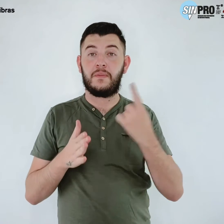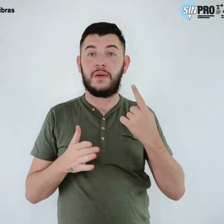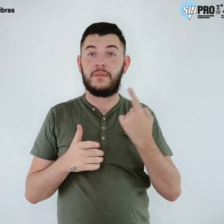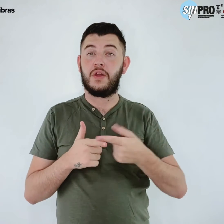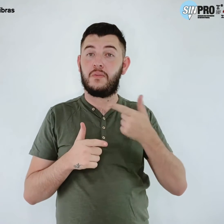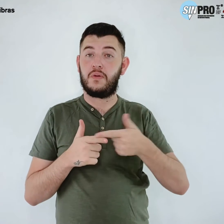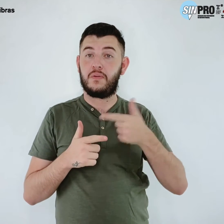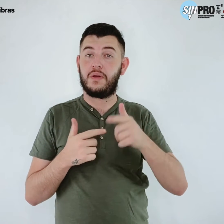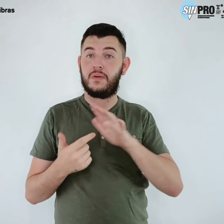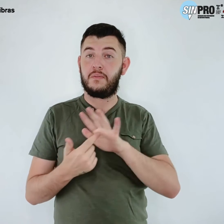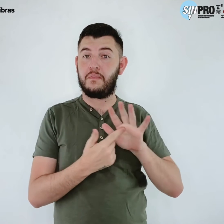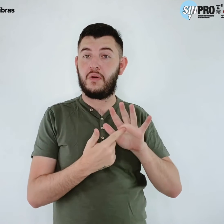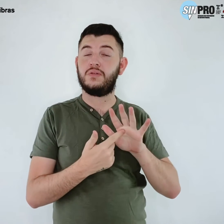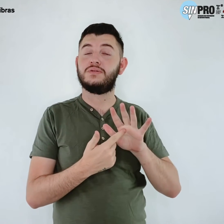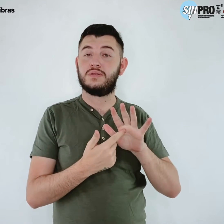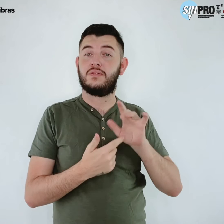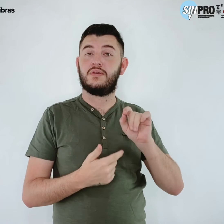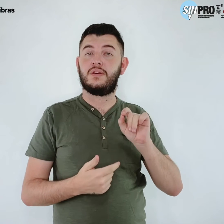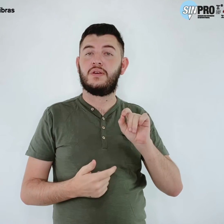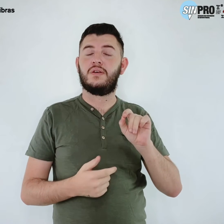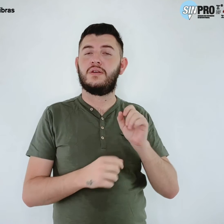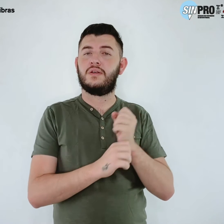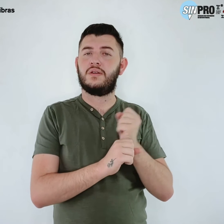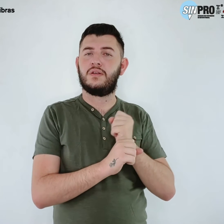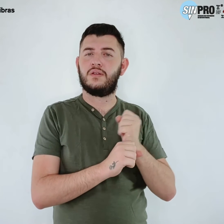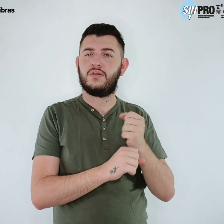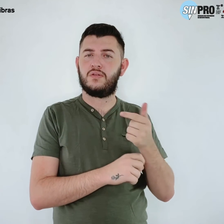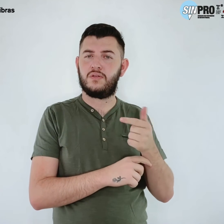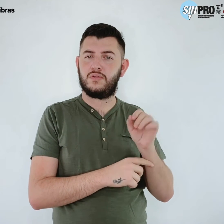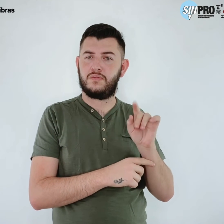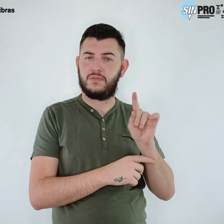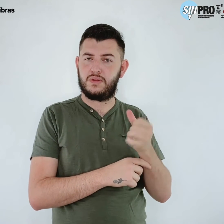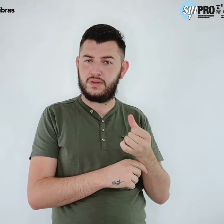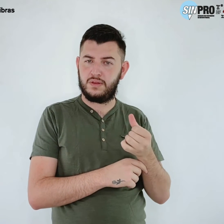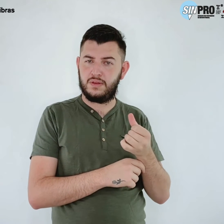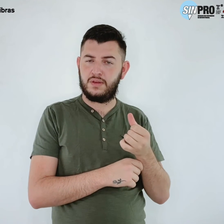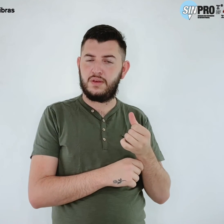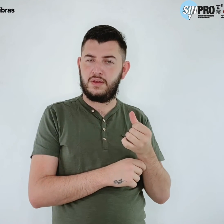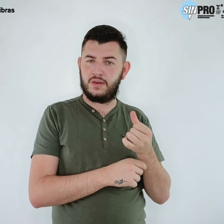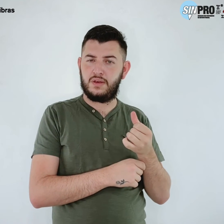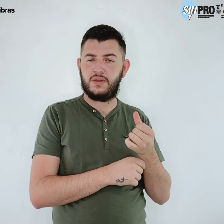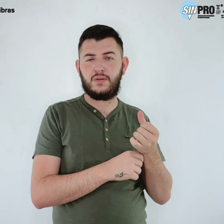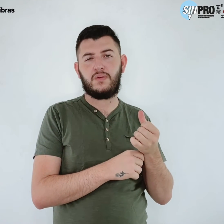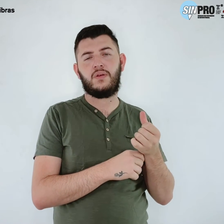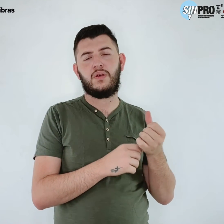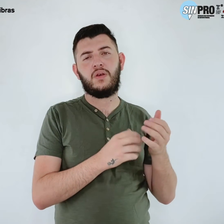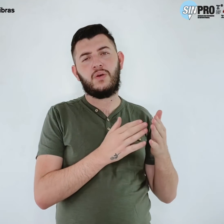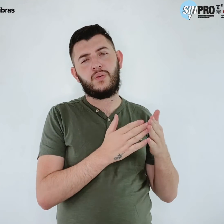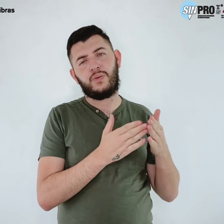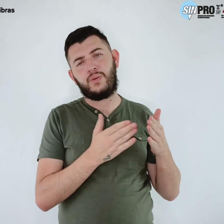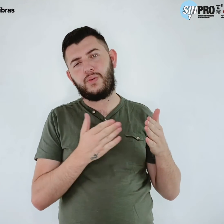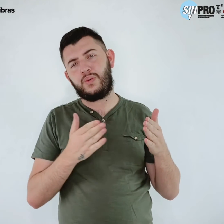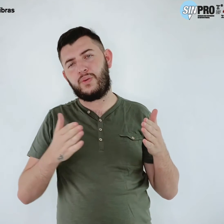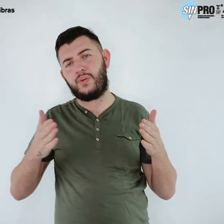O primeiro problema mostra isso. A partir de 2016 e aprofundou no governo